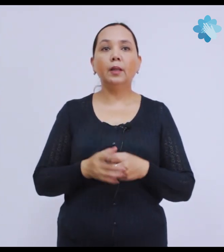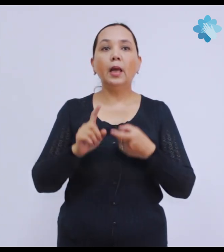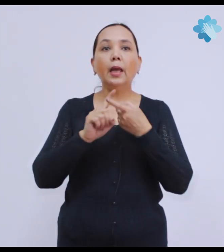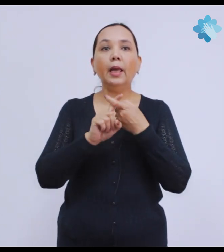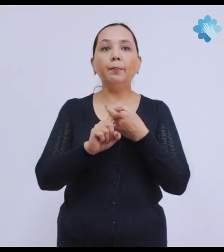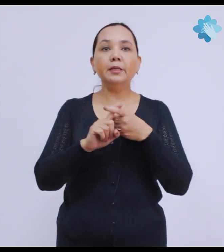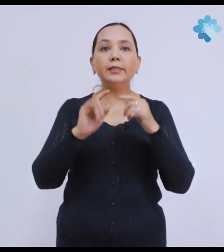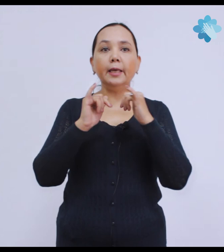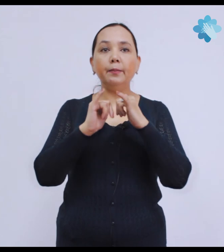эпидемия